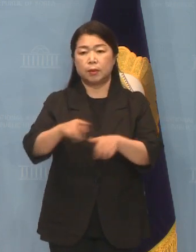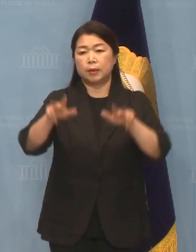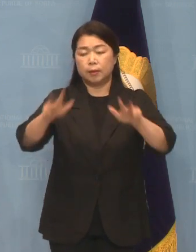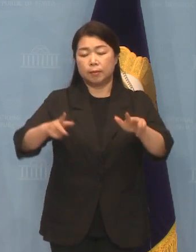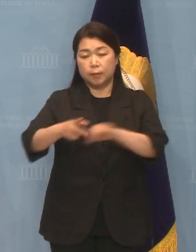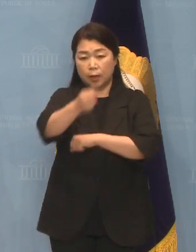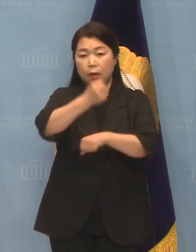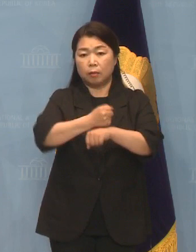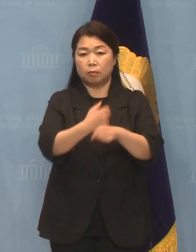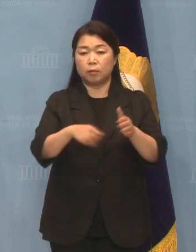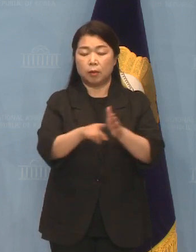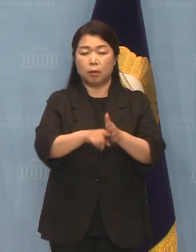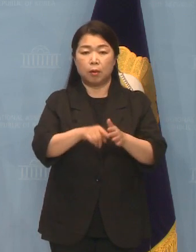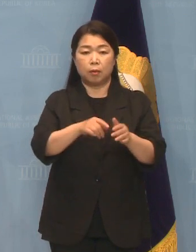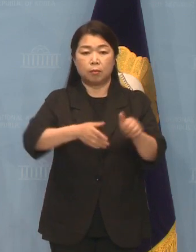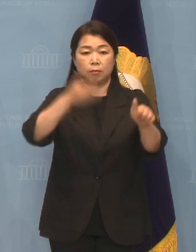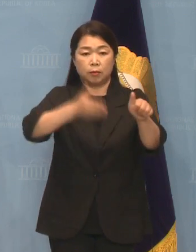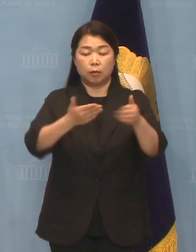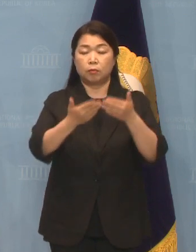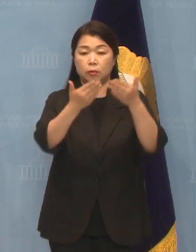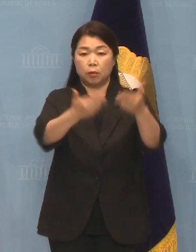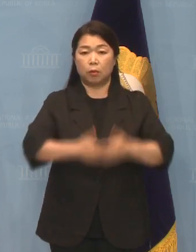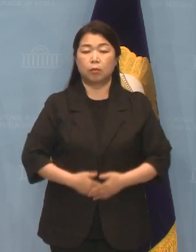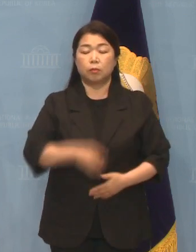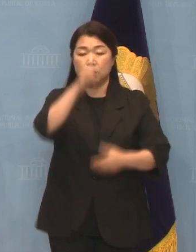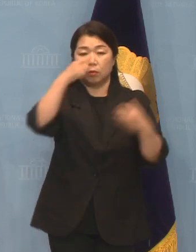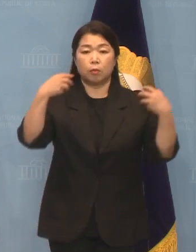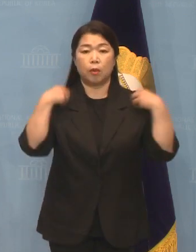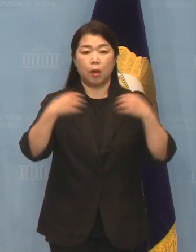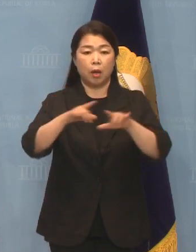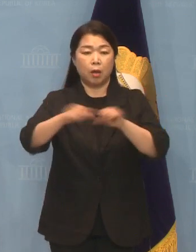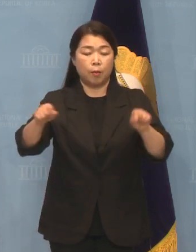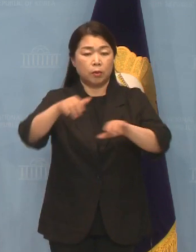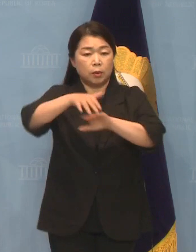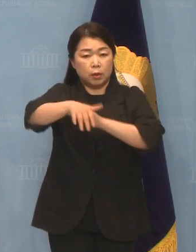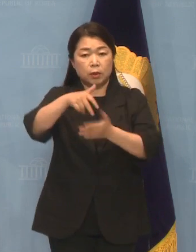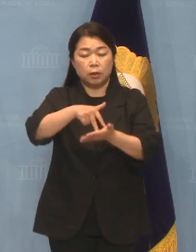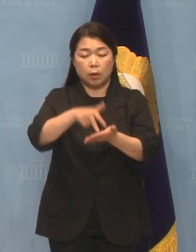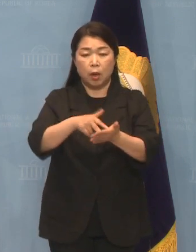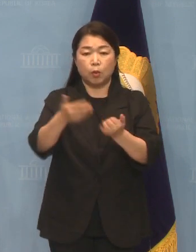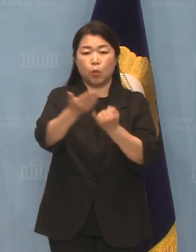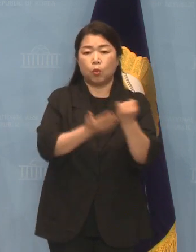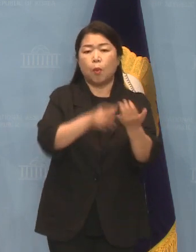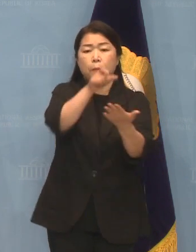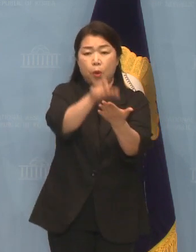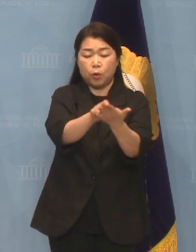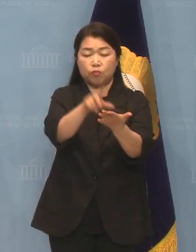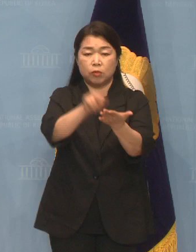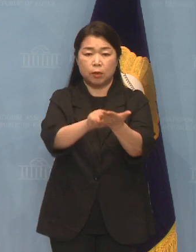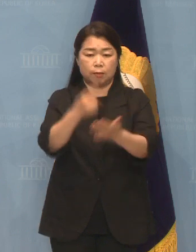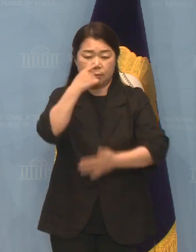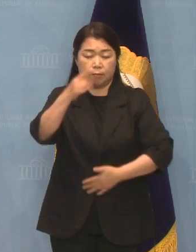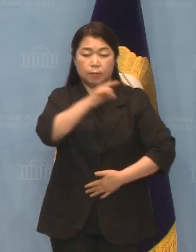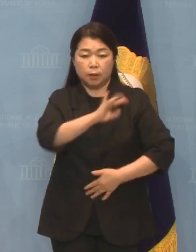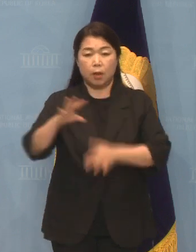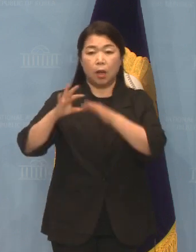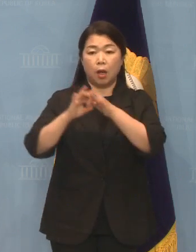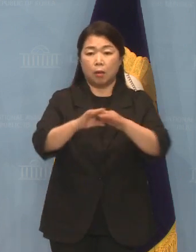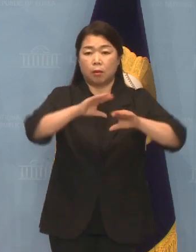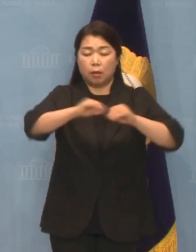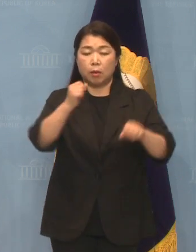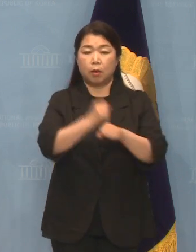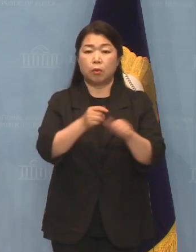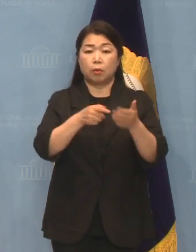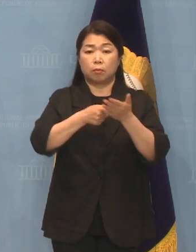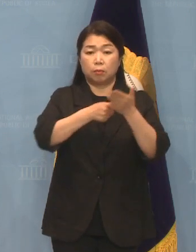즉각 중단하도록 촉구하며 우리 정부의 일본 측의 독도 표기 문제에 대해 단호하고 지속적으로 대처할